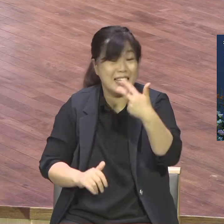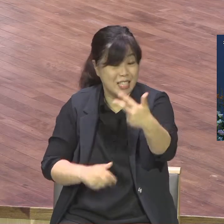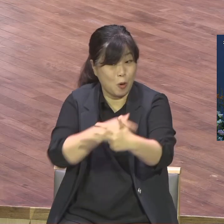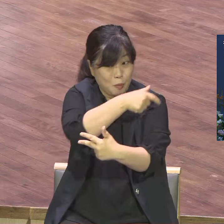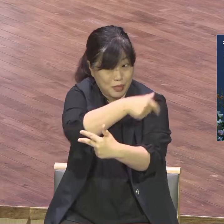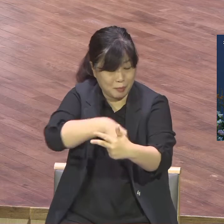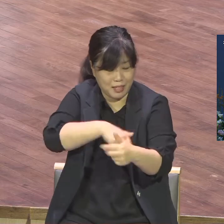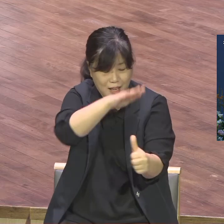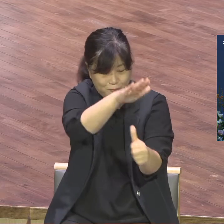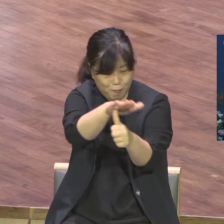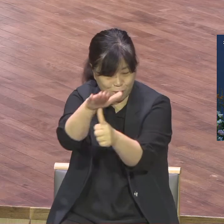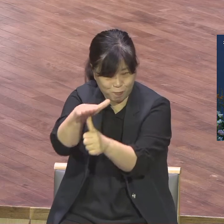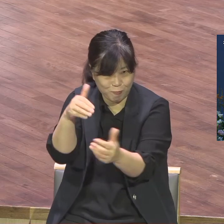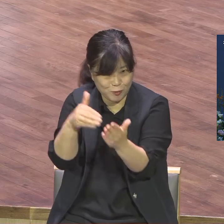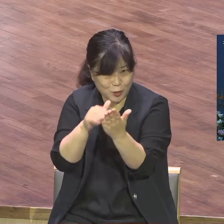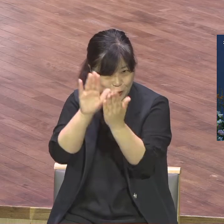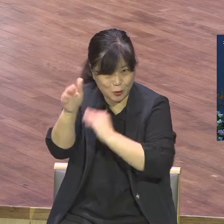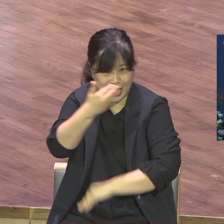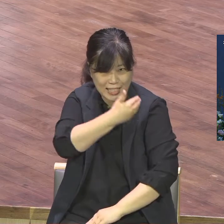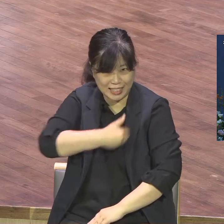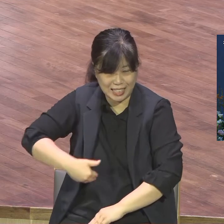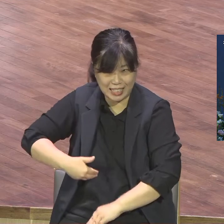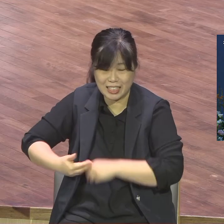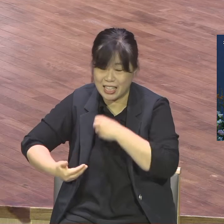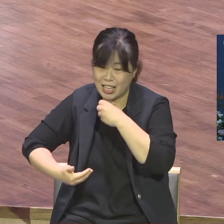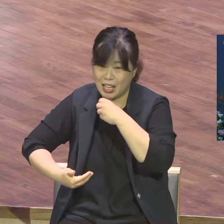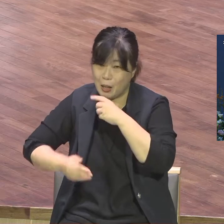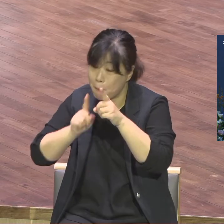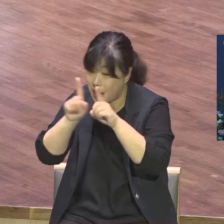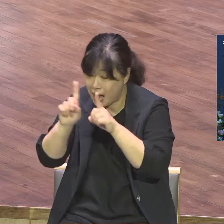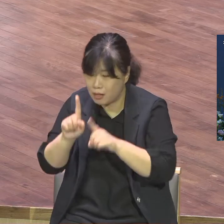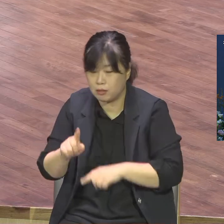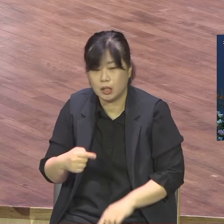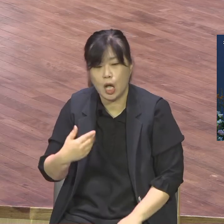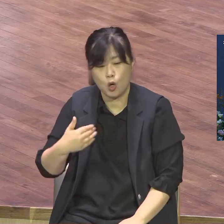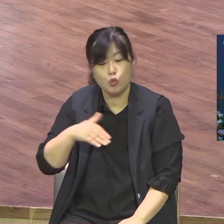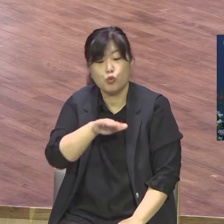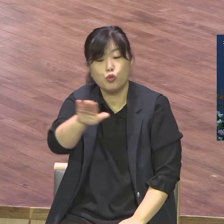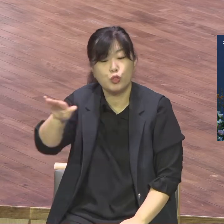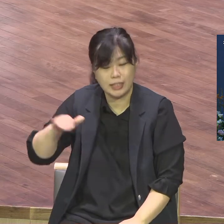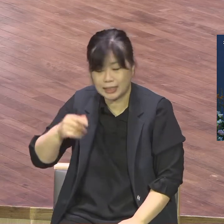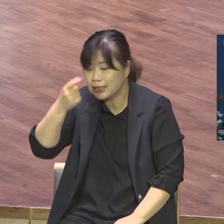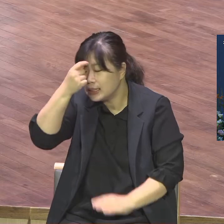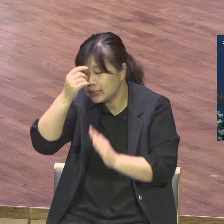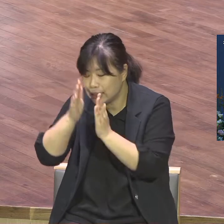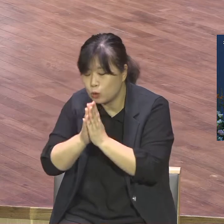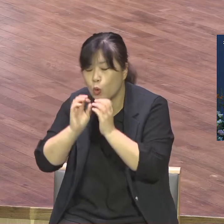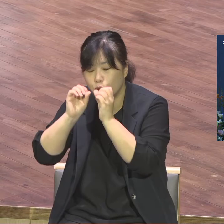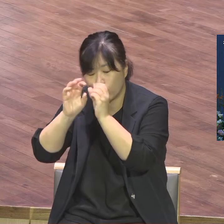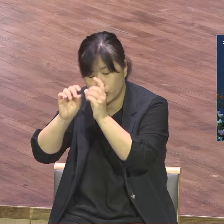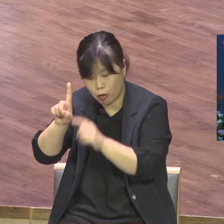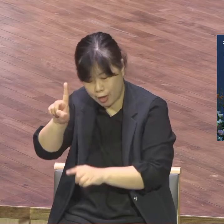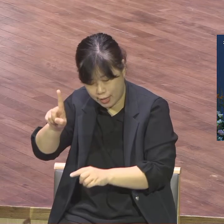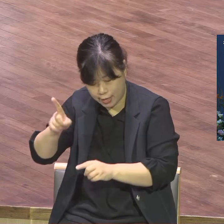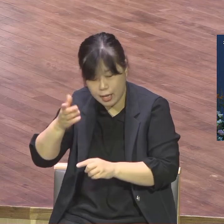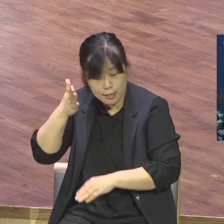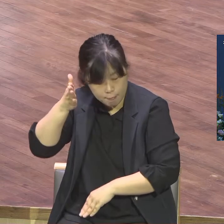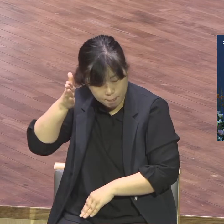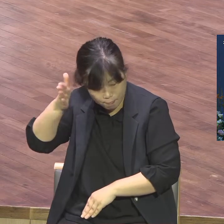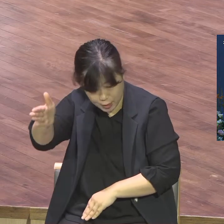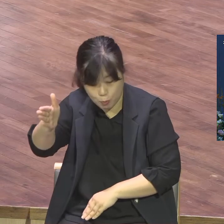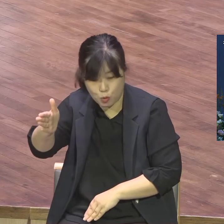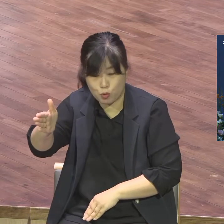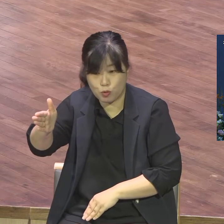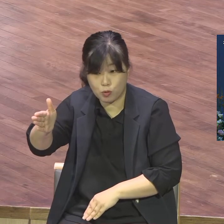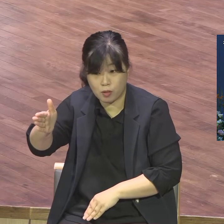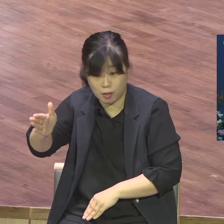말씀 사역에 힘쓰리라. 그렇게 사도들이 말합니다. 이 표현에는 동력의 의미가 있습니다. 무슨 말인가